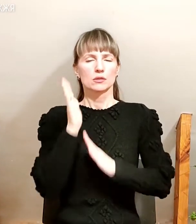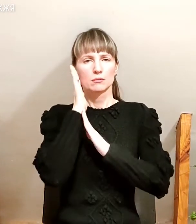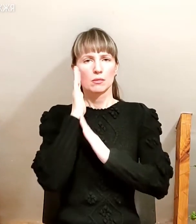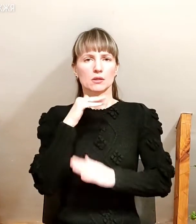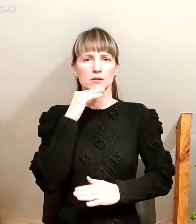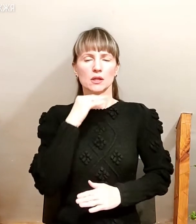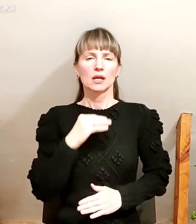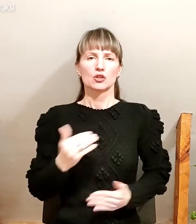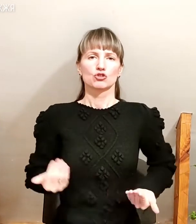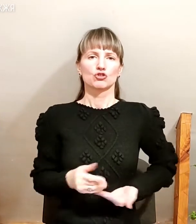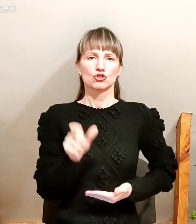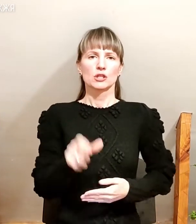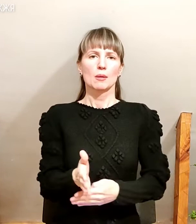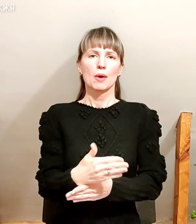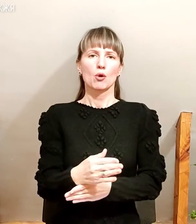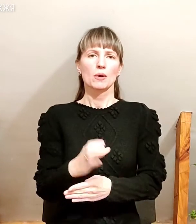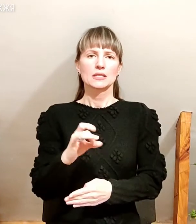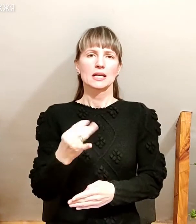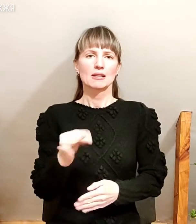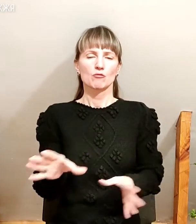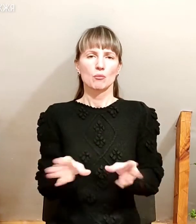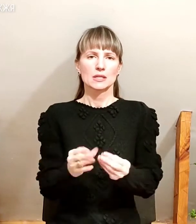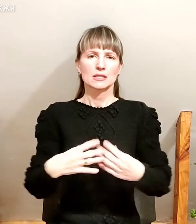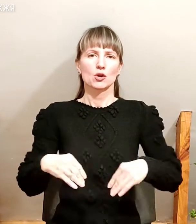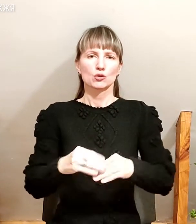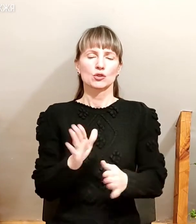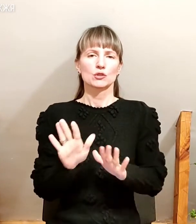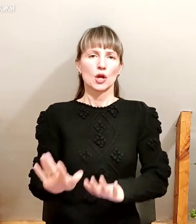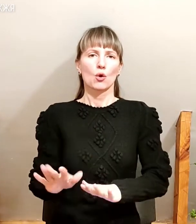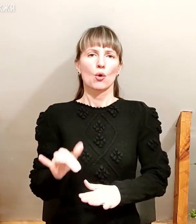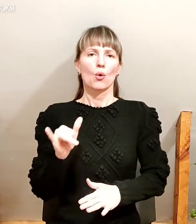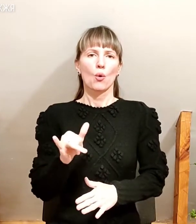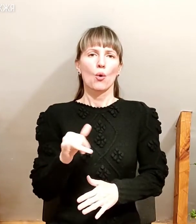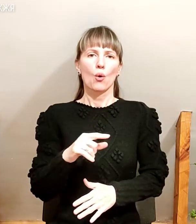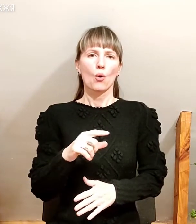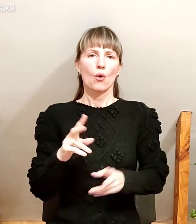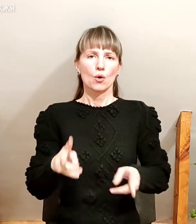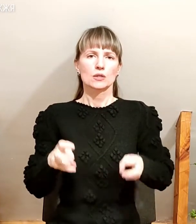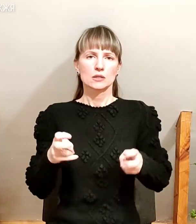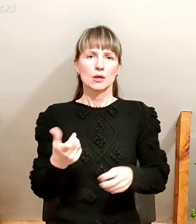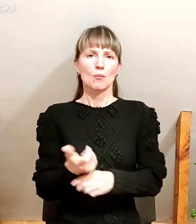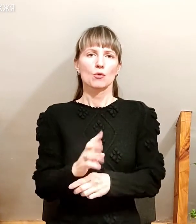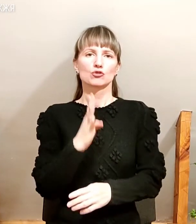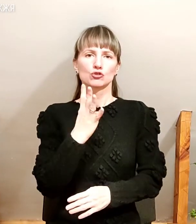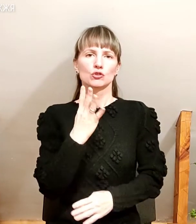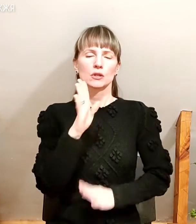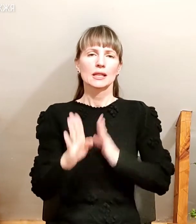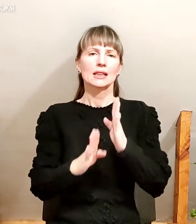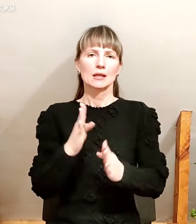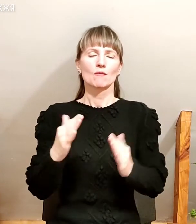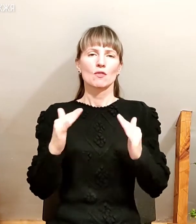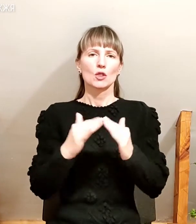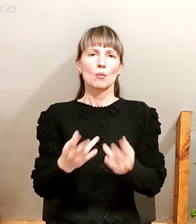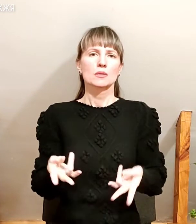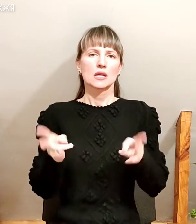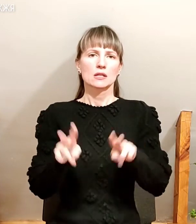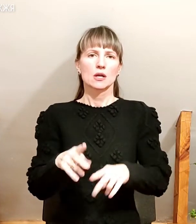Житель Маріуполя Сергій разом із родиною знаходиться у хостелі вже понад 4 діб. Каже, вдома залишились батьки і